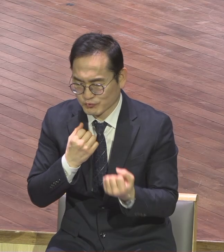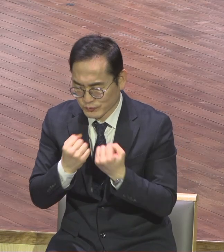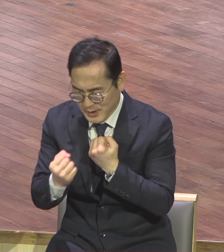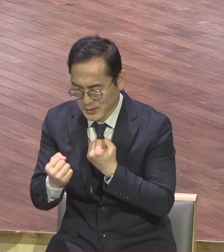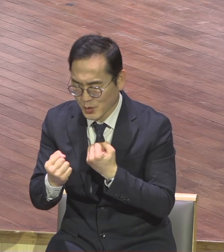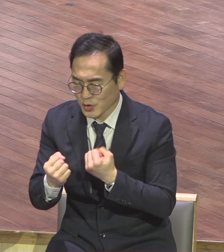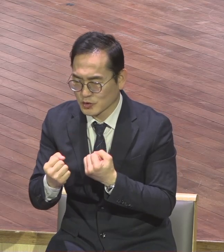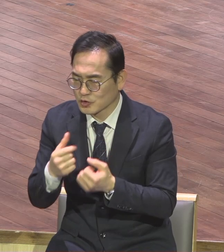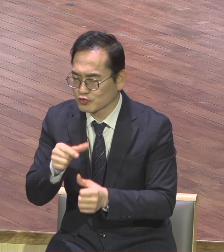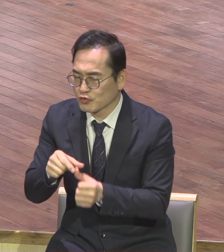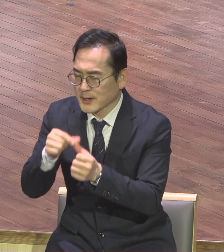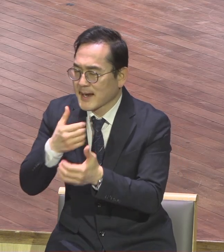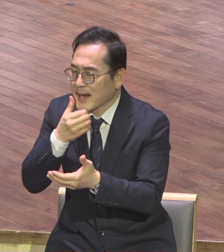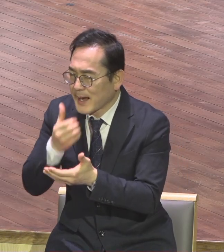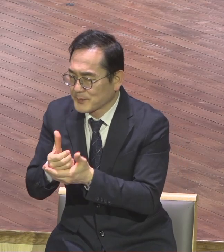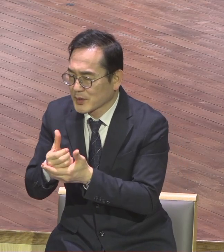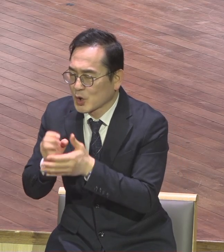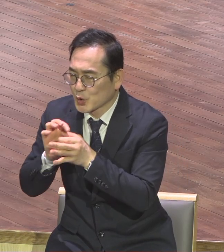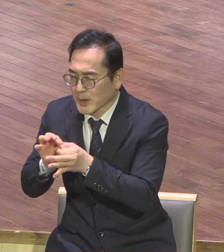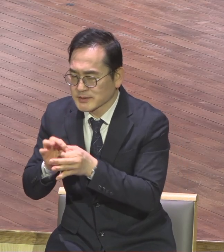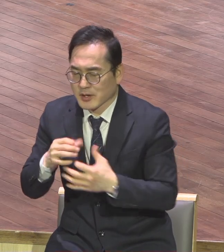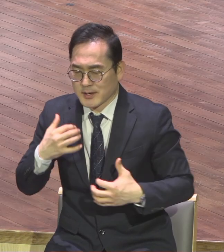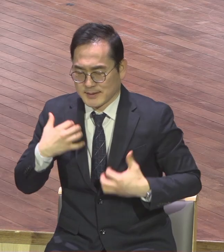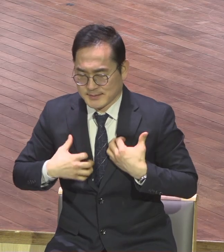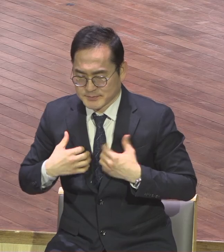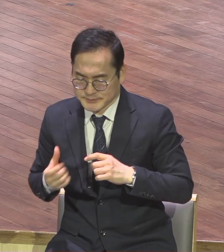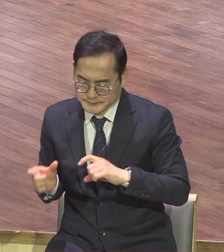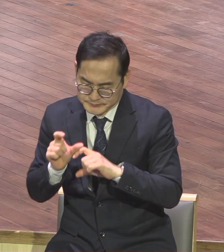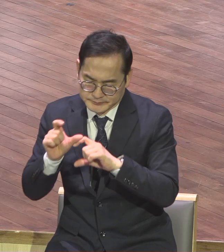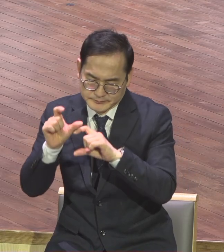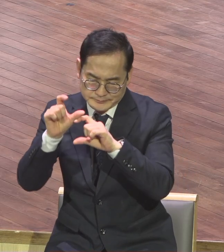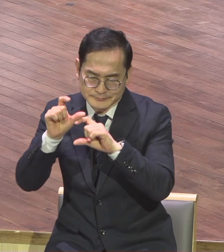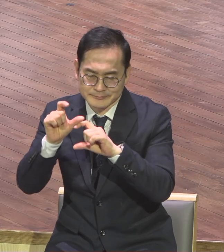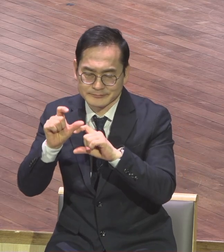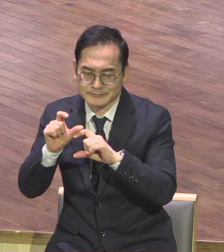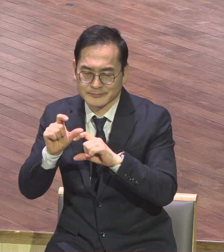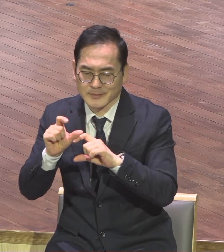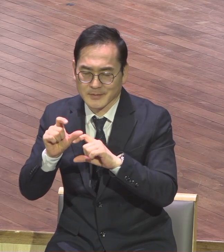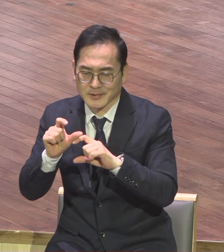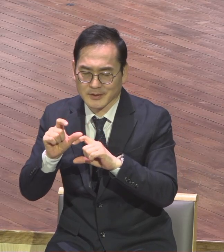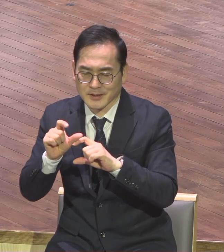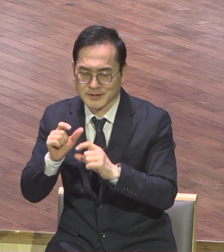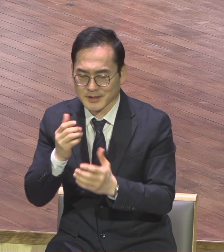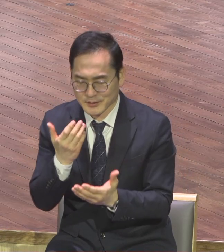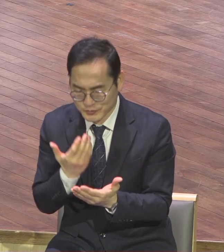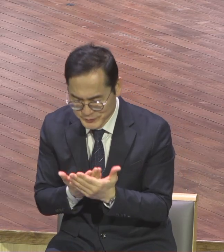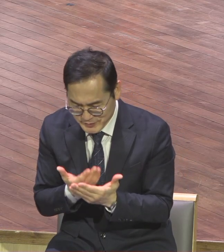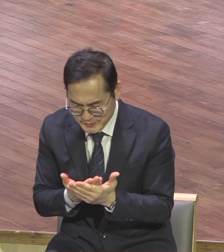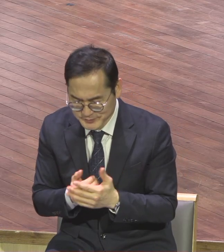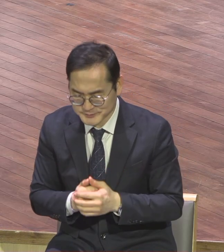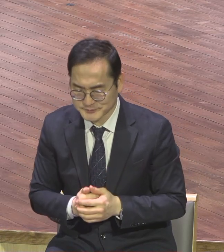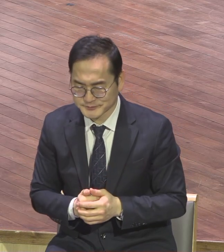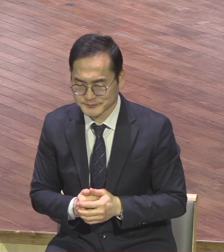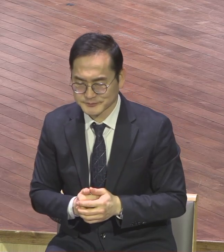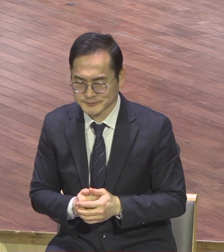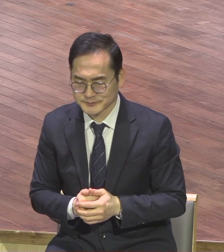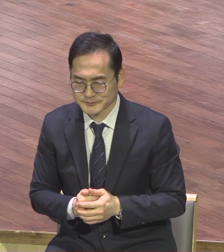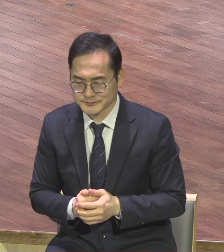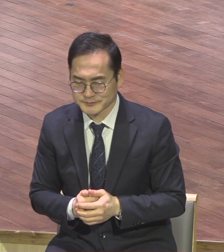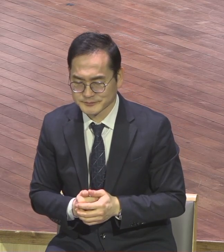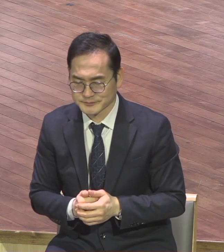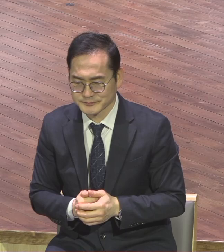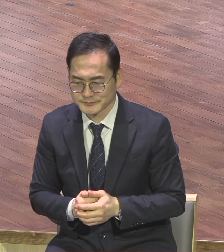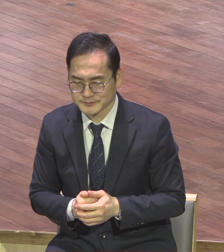속에 이 복음을 누리면서 기뻐하고 또한 기뻐하는 하나님의 사람들이 되게 도와주옵소서. 뿐만